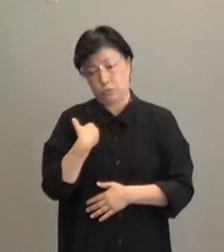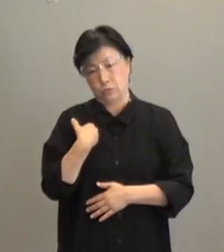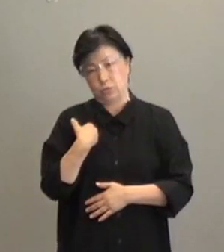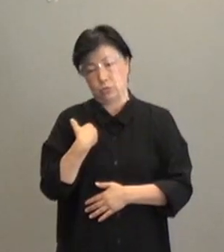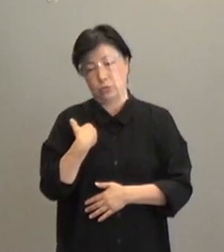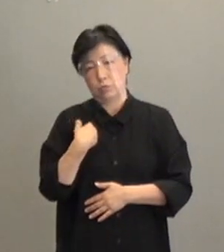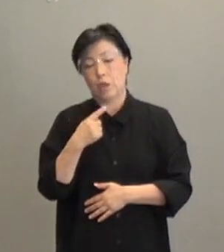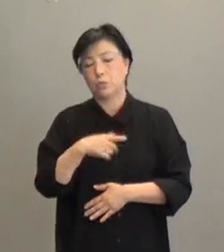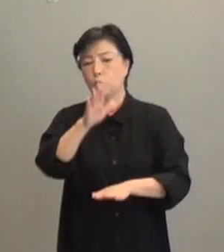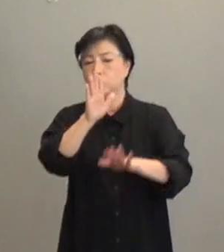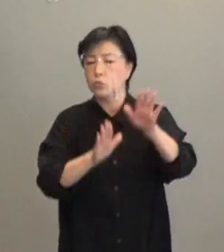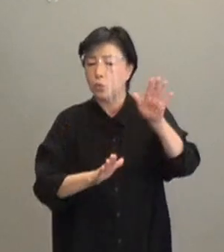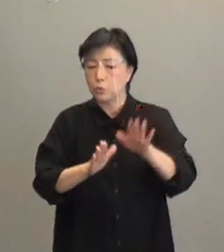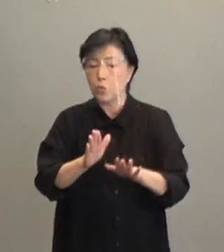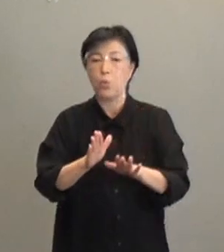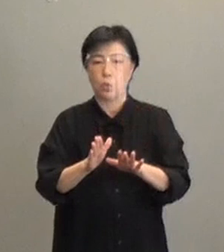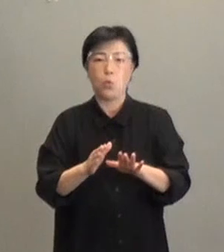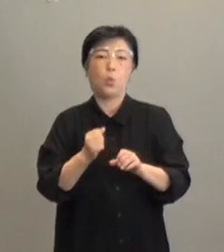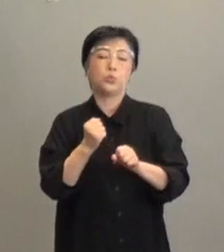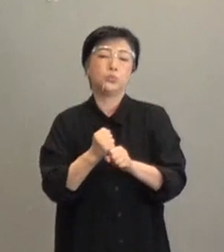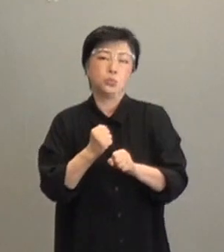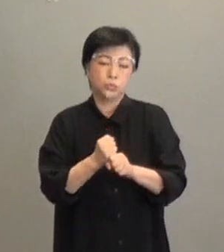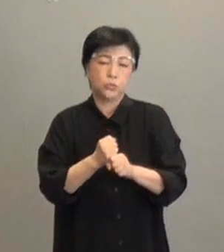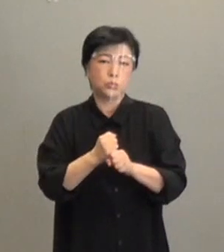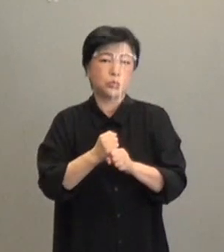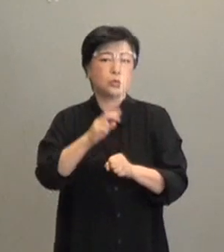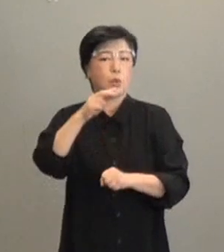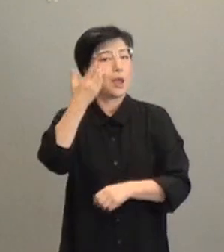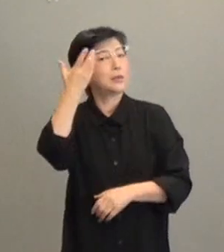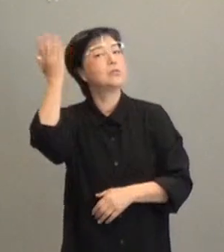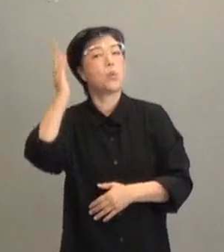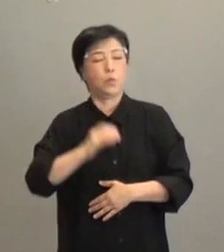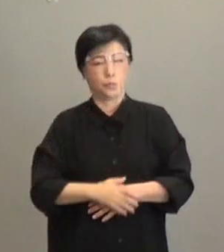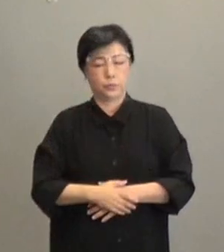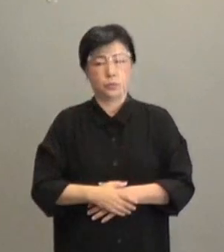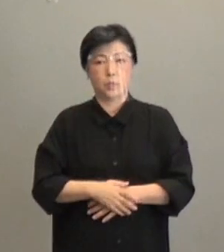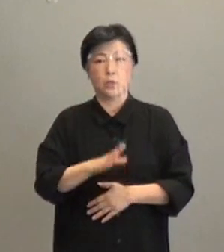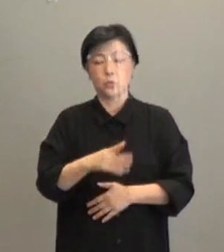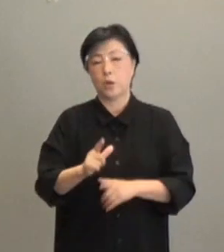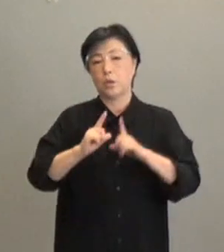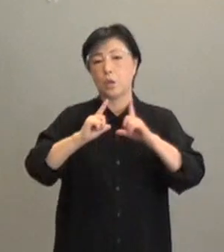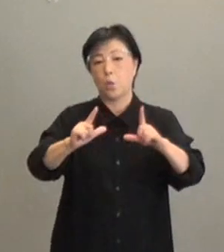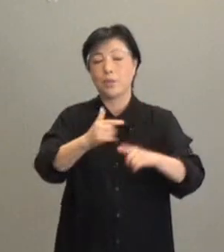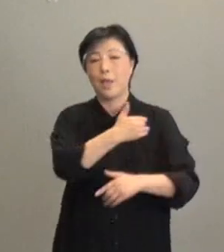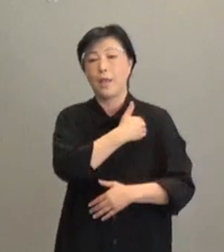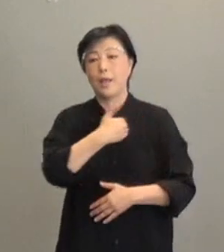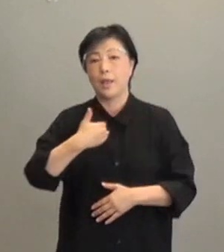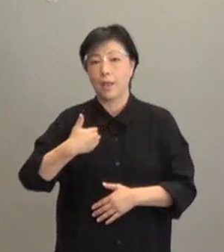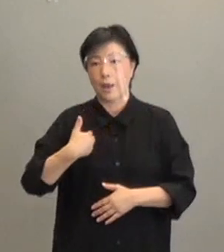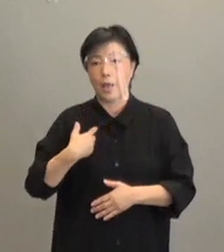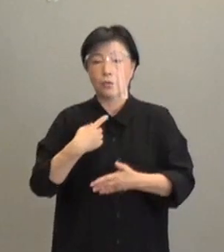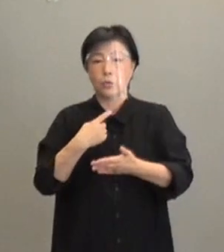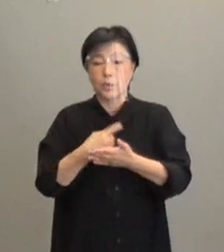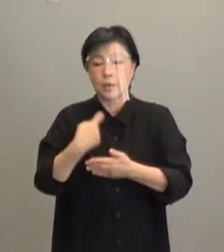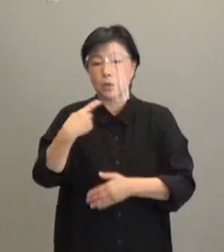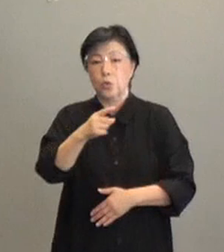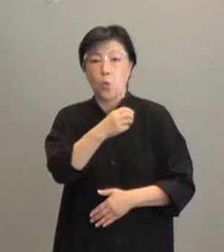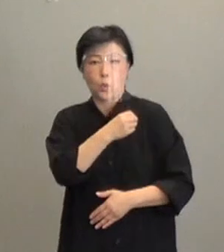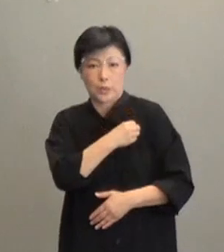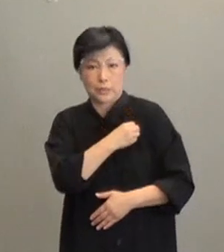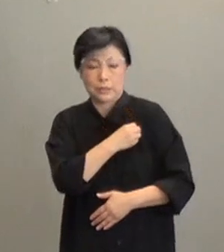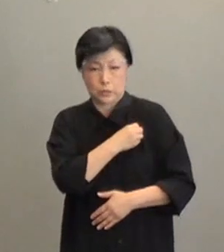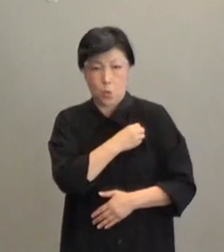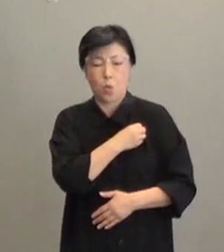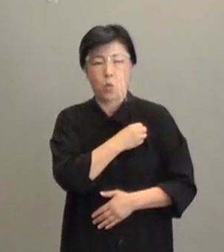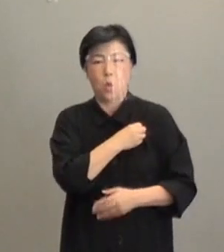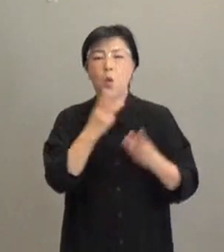した状況を作っていくというのがですね、やはり理想だと思います。そしてそれに応えられるだけのですね、その教員の数